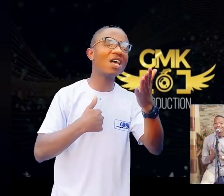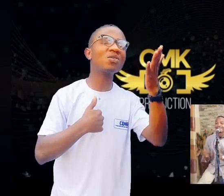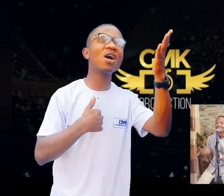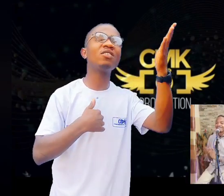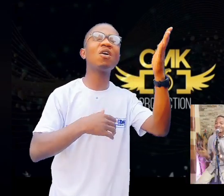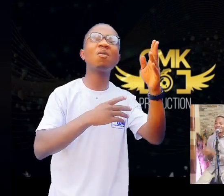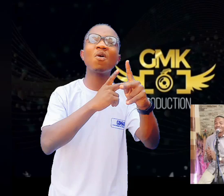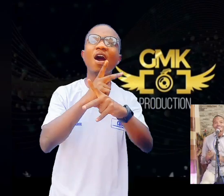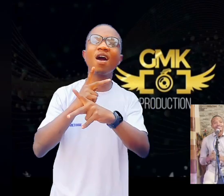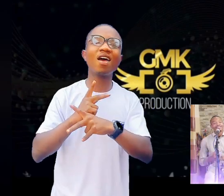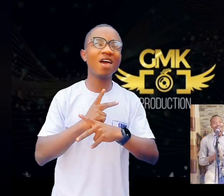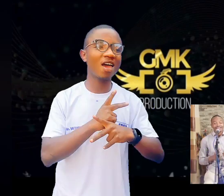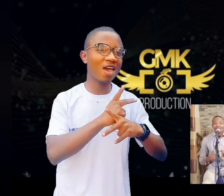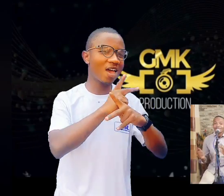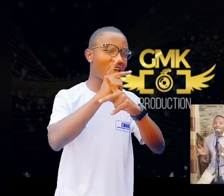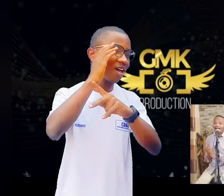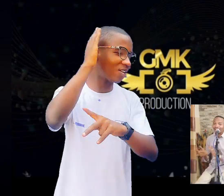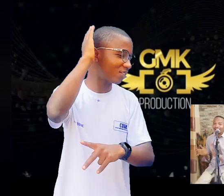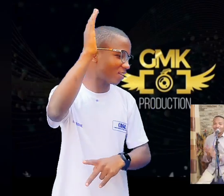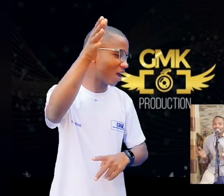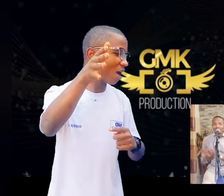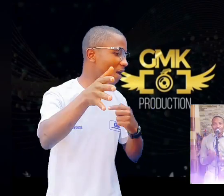Il prendra soin de moi.